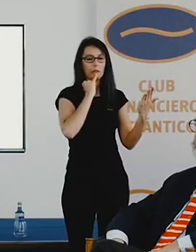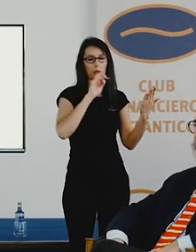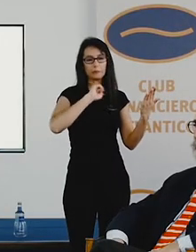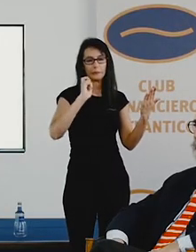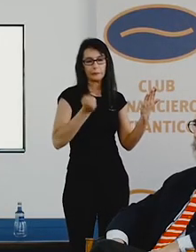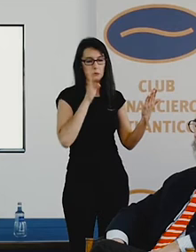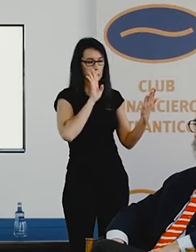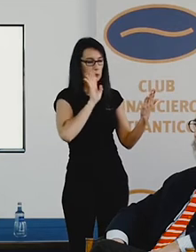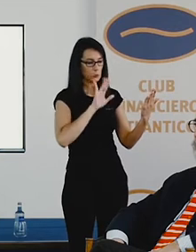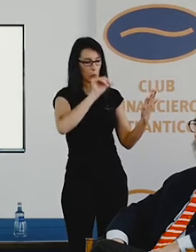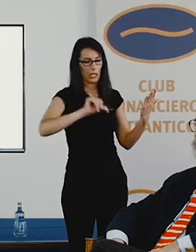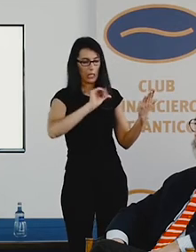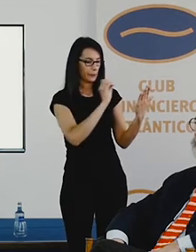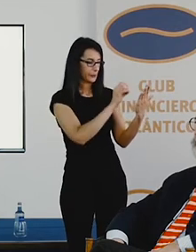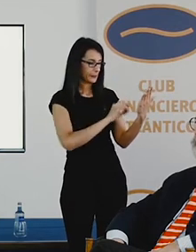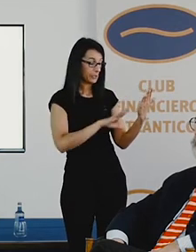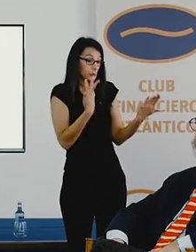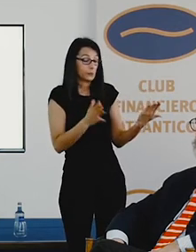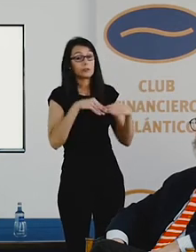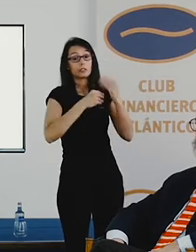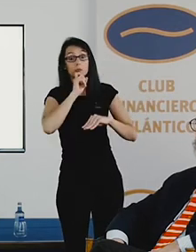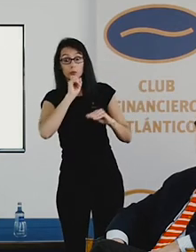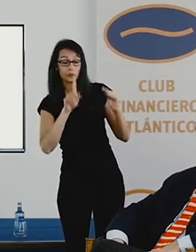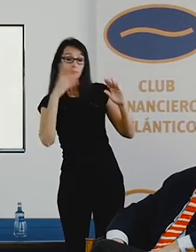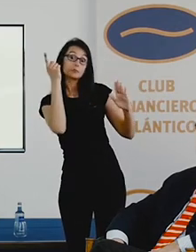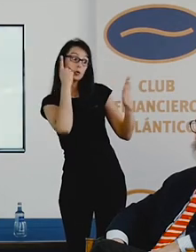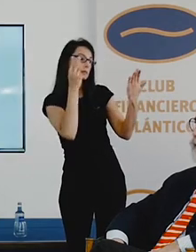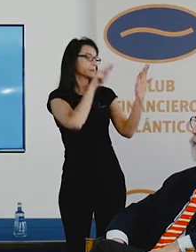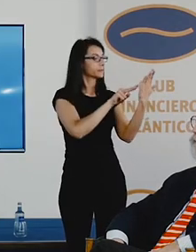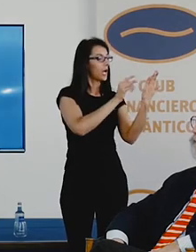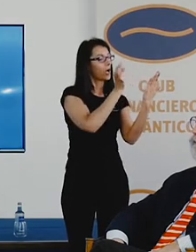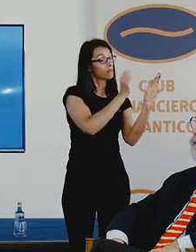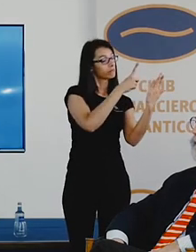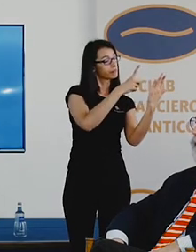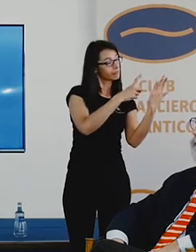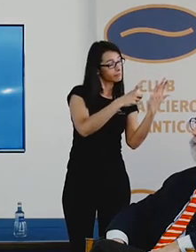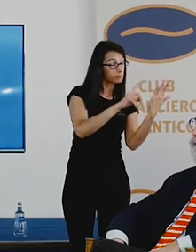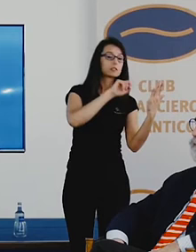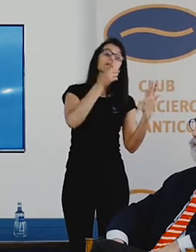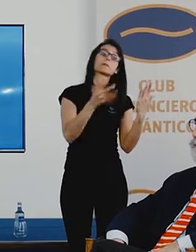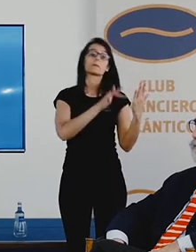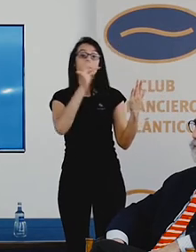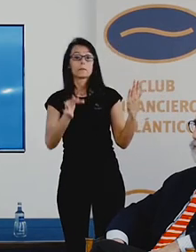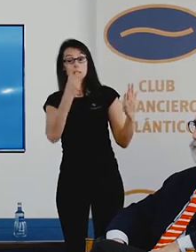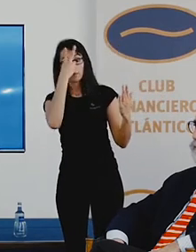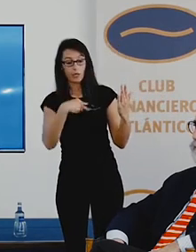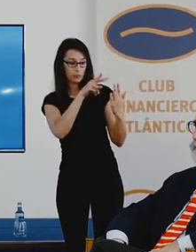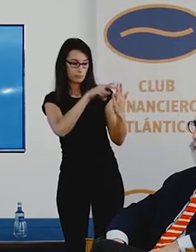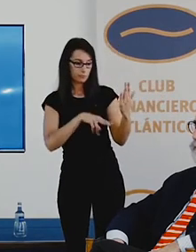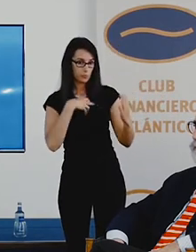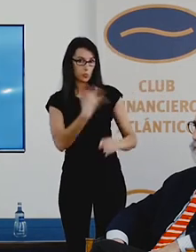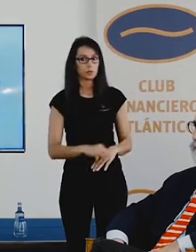que se llena de aceite, que no sé qué, la tiene cada uno en su teléfono tranquilamente y la puede ver en cualquier idioma y también los ciegos, pues, leerla.